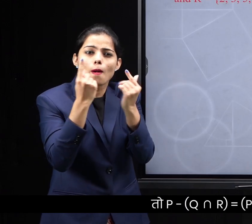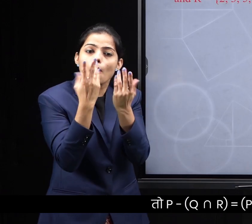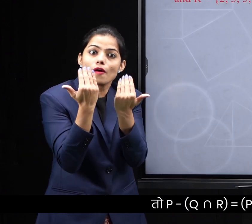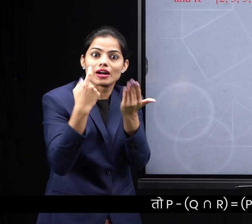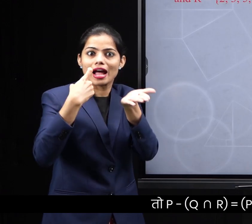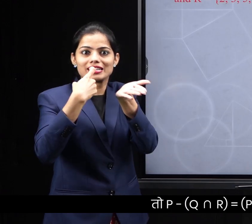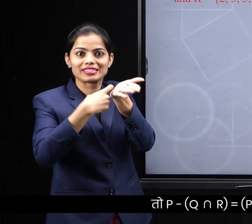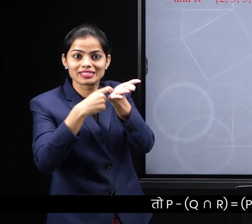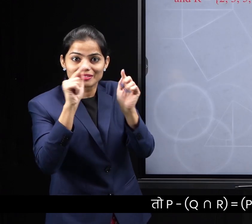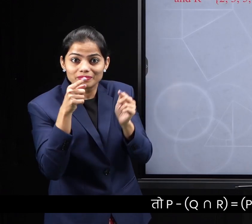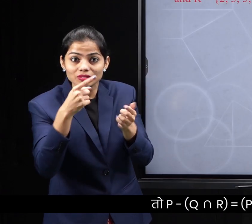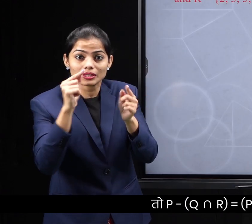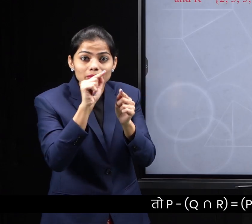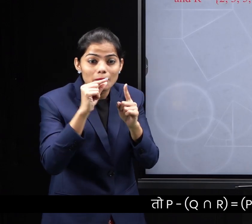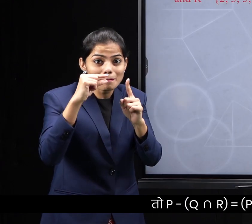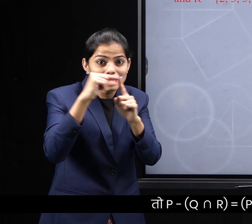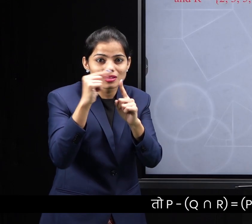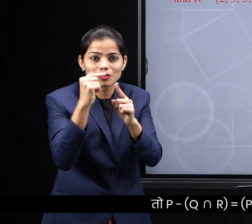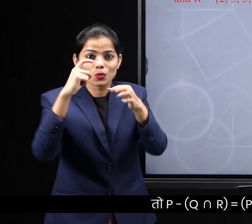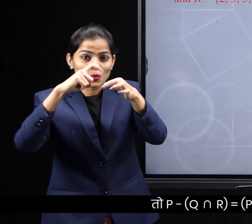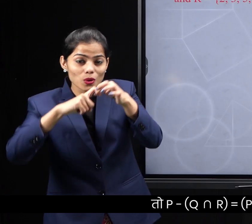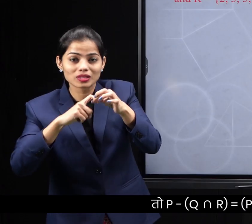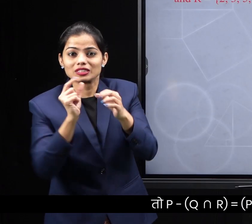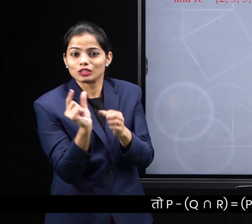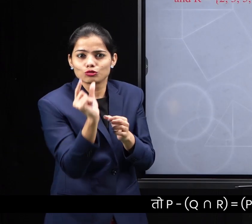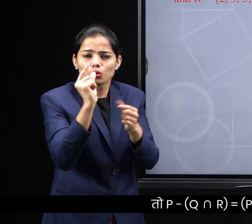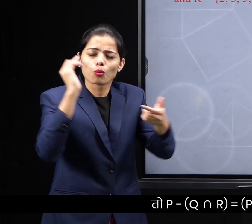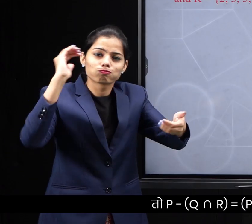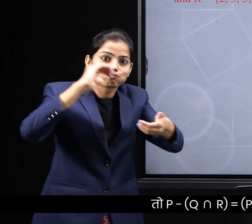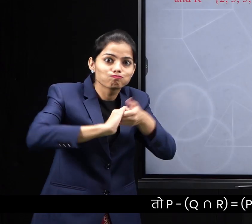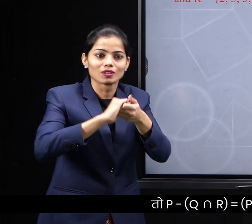P minus Q union P minus R सत्यापित कीजिए।